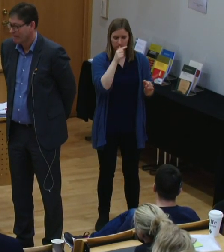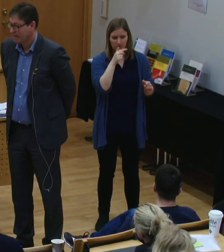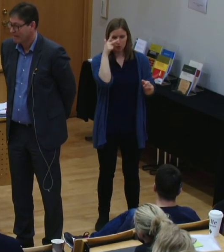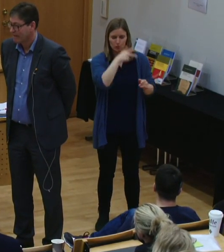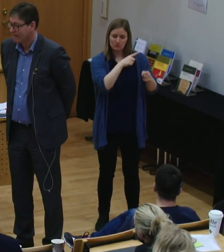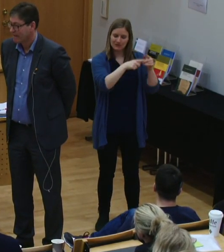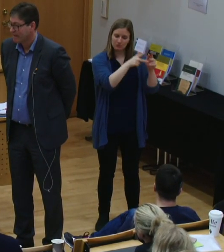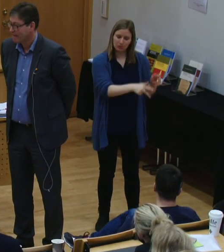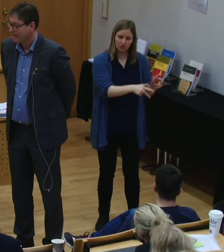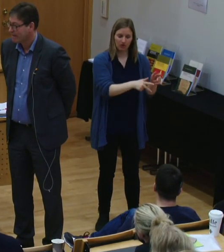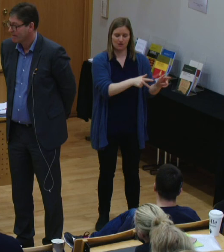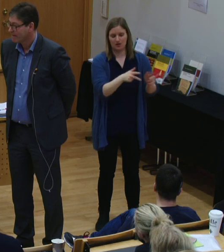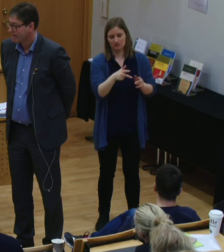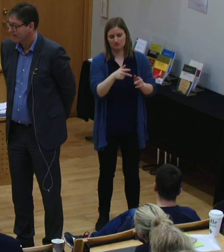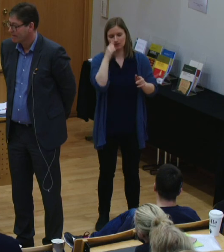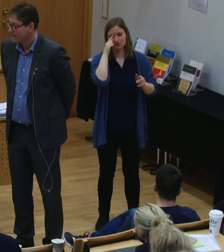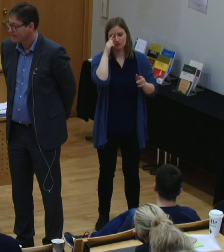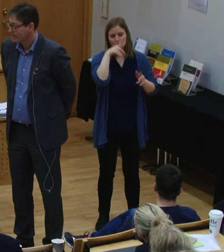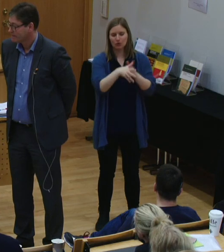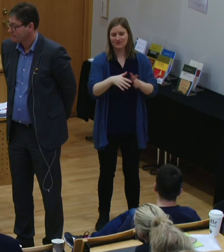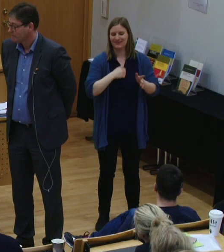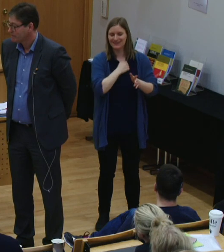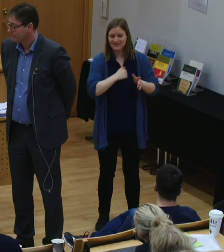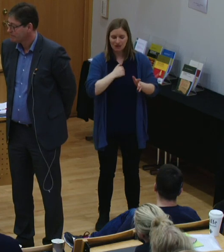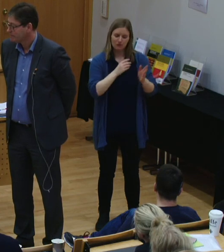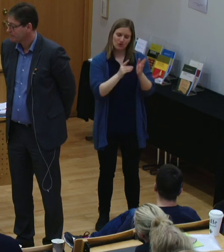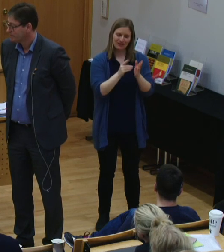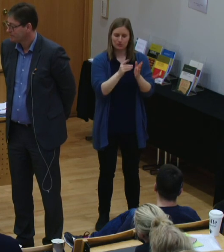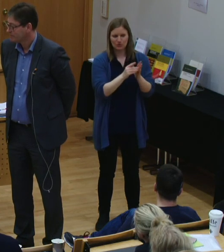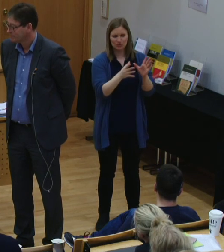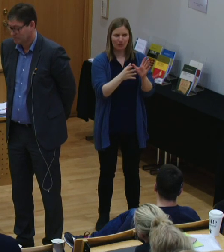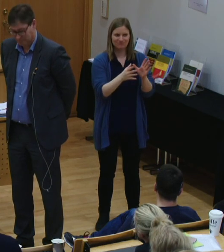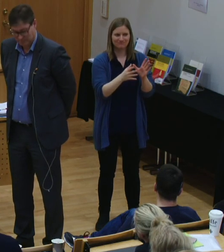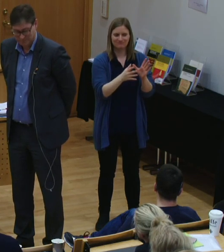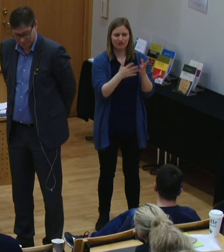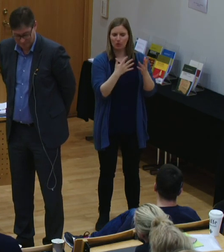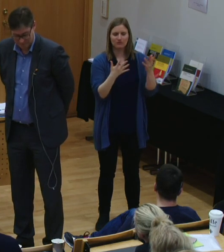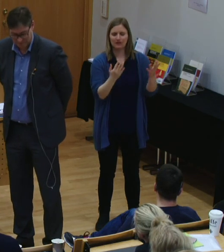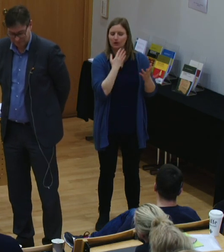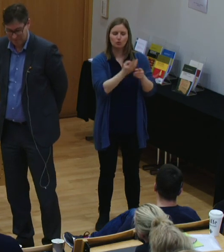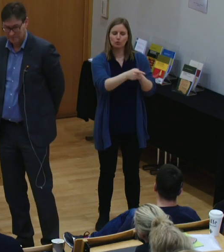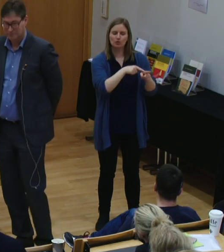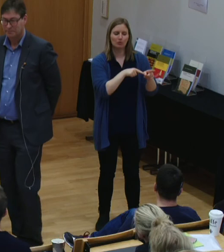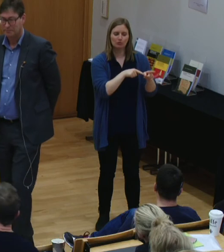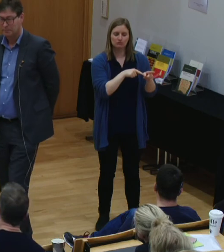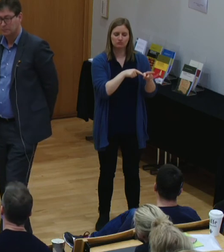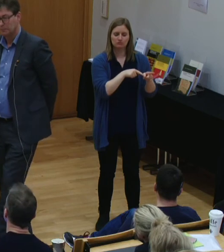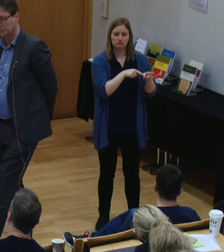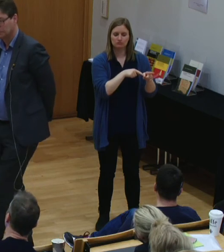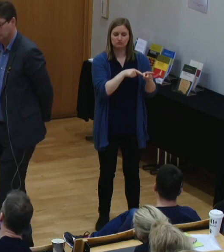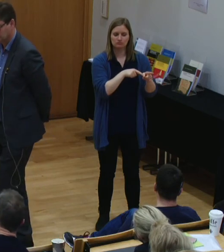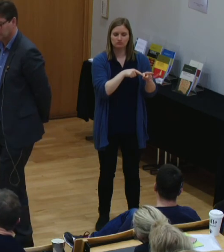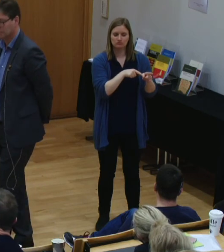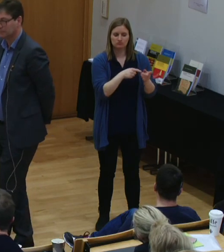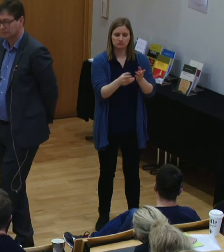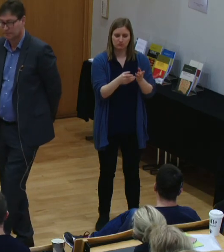eller pasienter med psykiske lidelser. Og diagnosen ofte ikke et veldig godt utgangspunkt for å manøvrere.